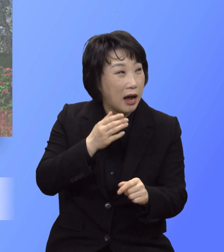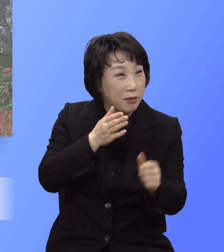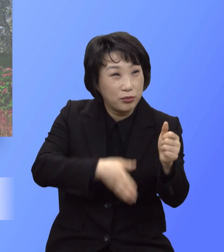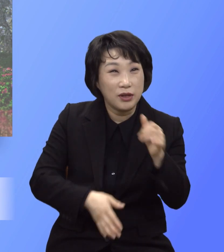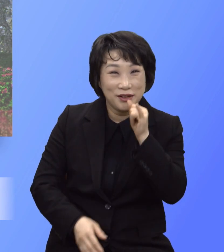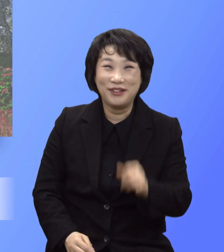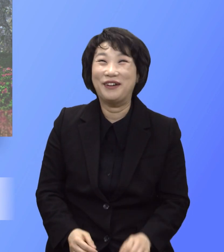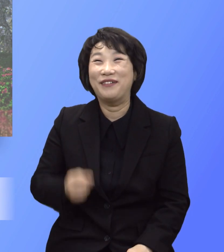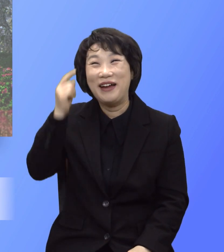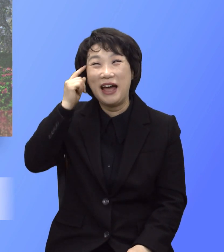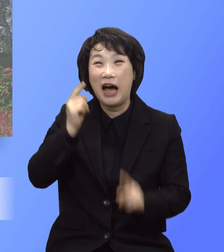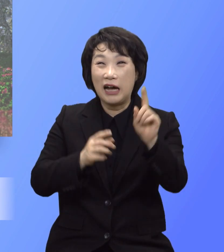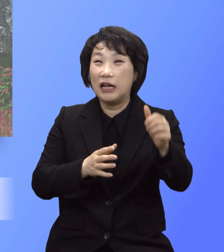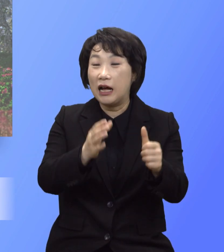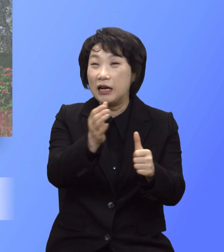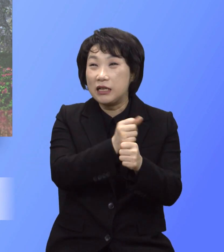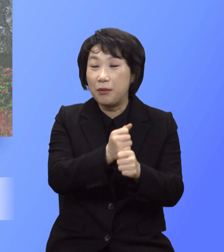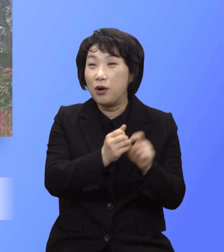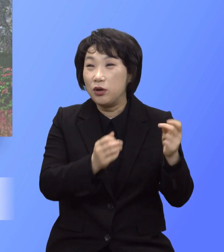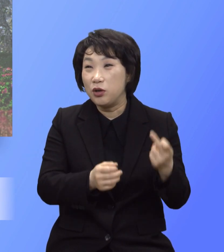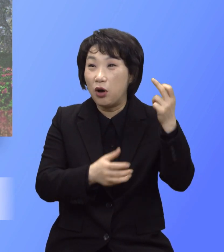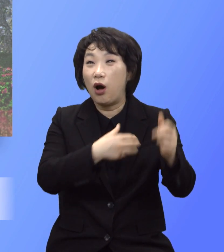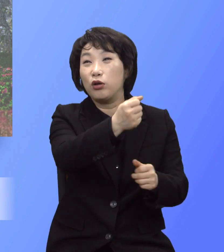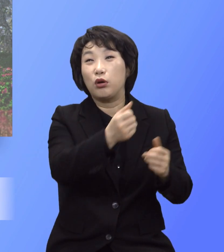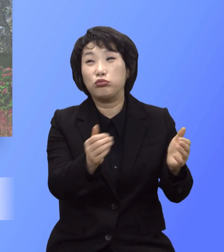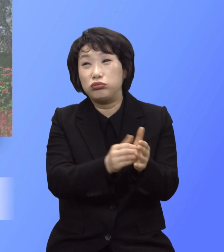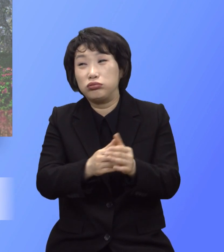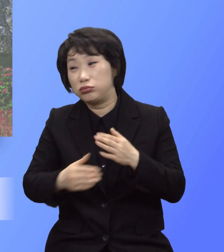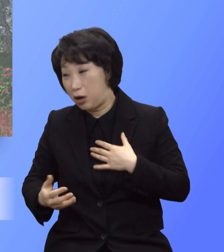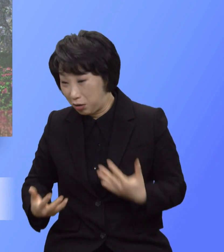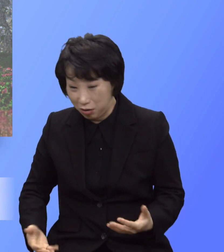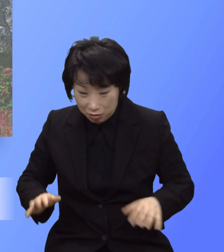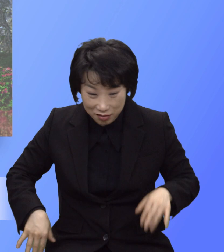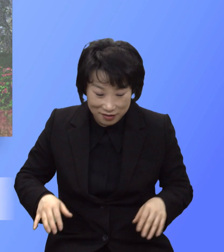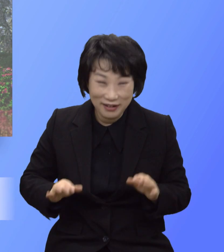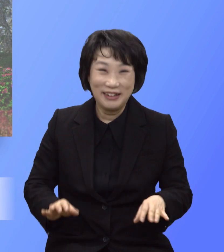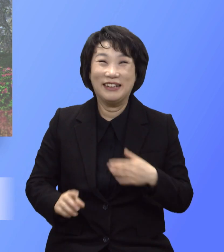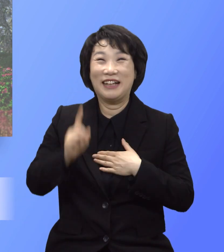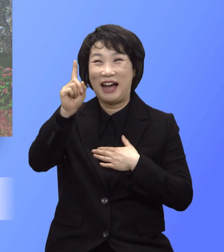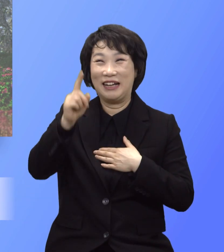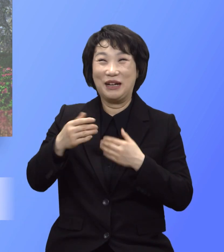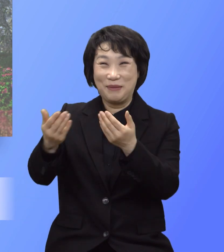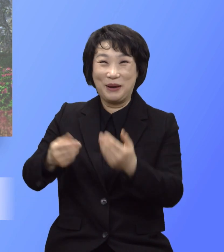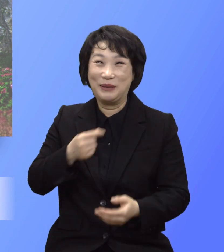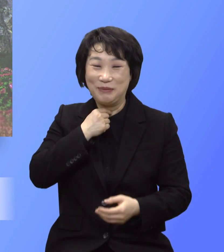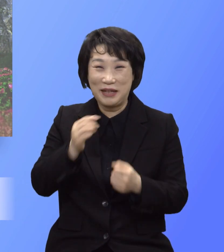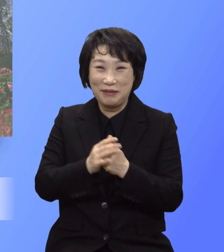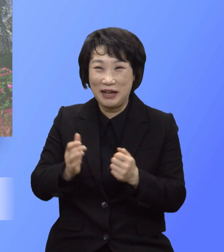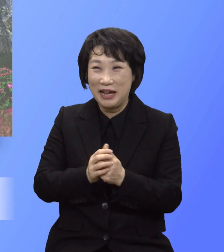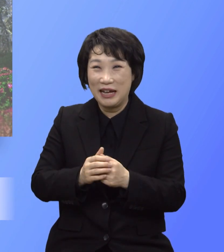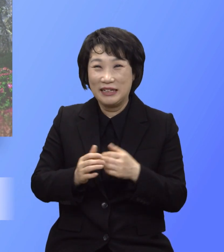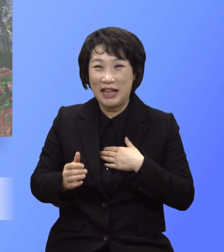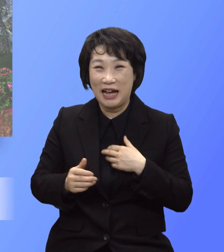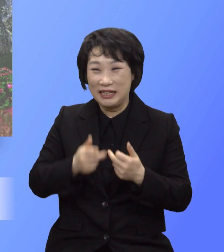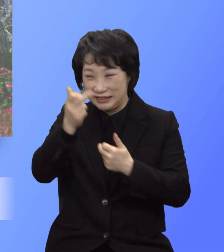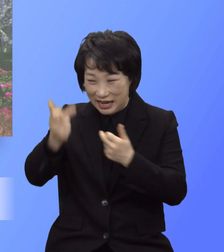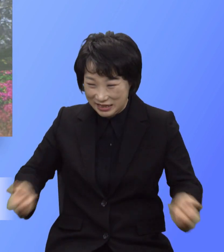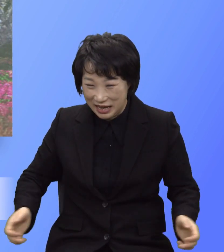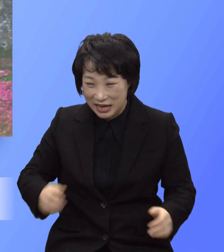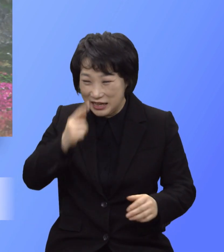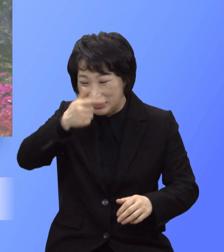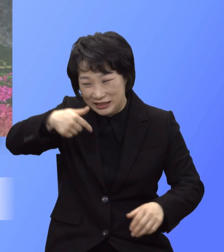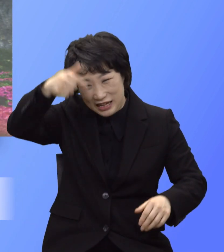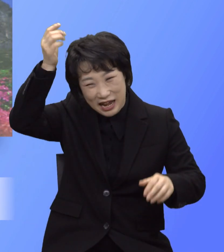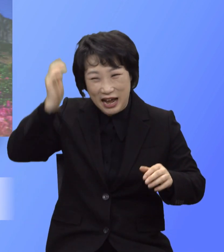마리 끼밖에 못 잡았으니까 형이 가자면 그만이니까 내 것 하나 얻어보려고 또 그 조그만 산을 또 해서 쫓습니다.